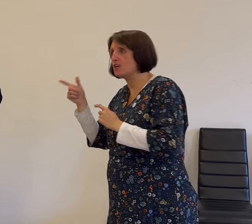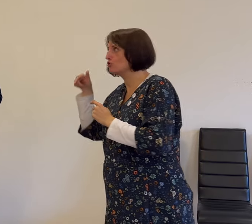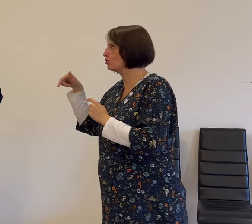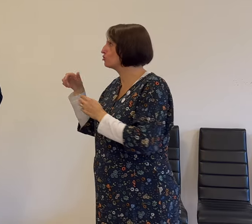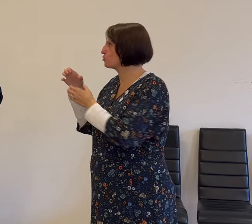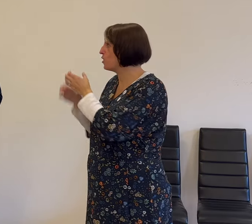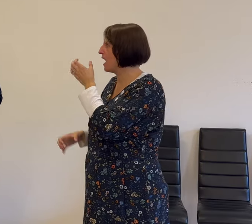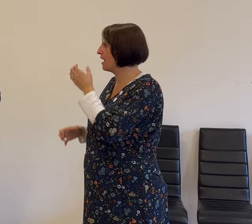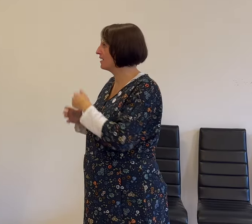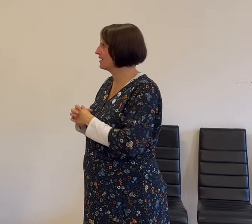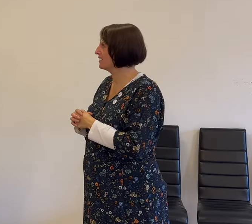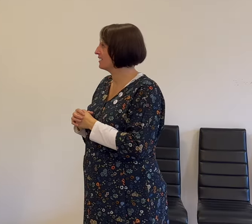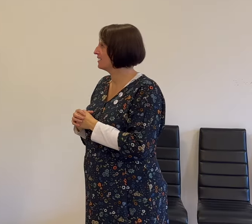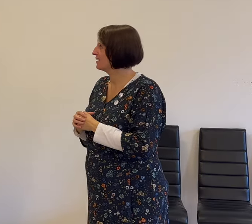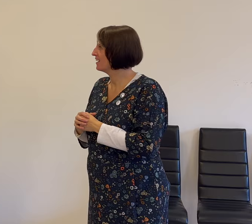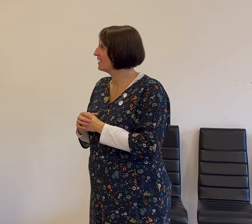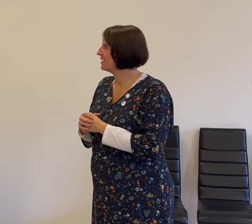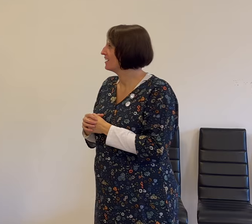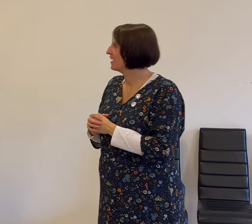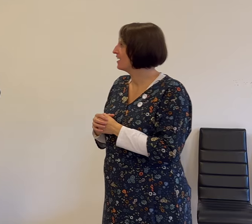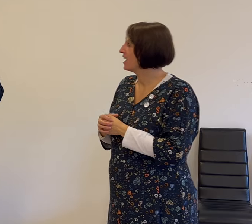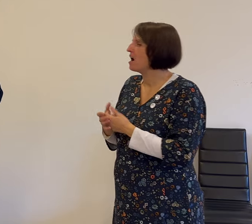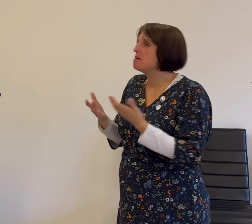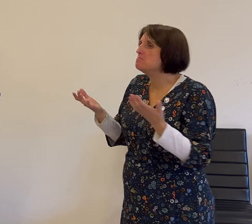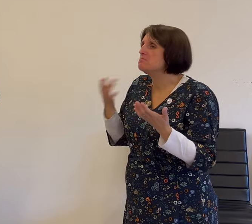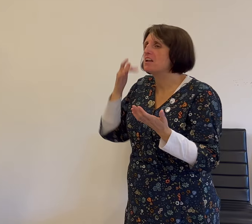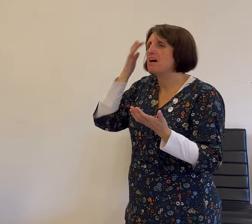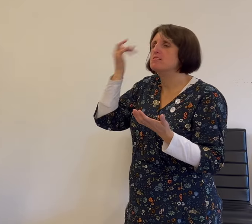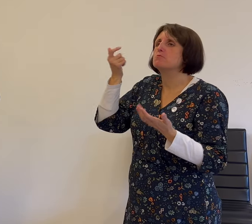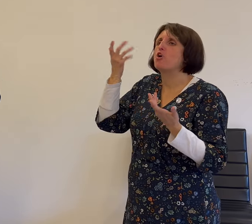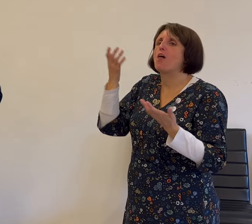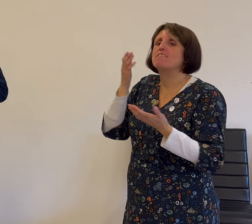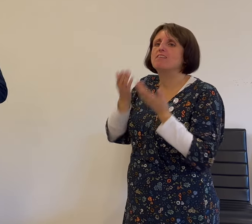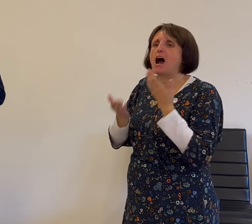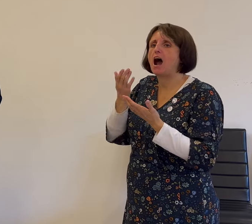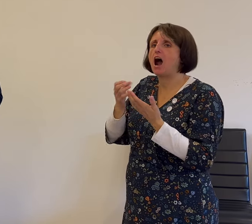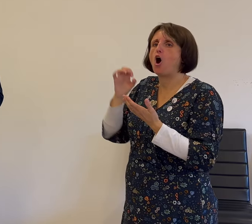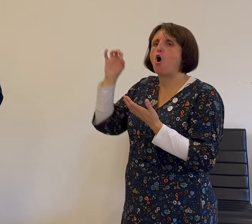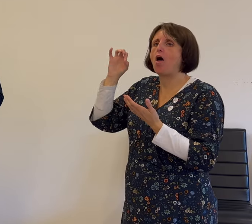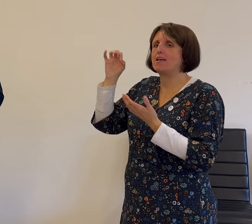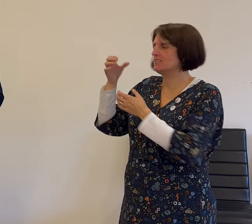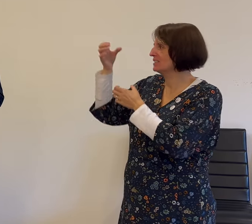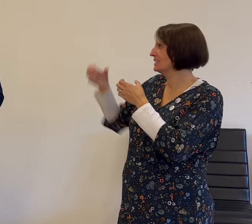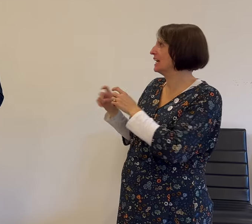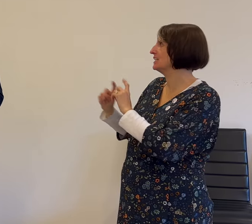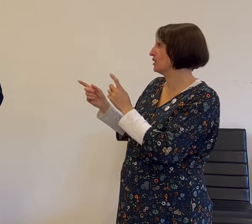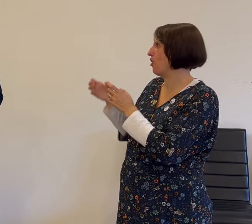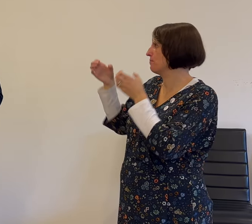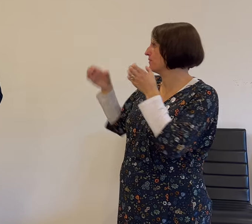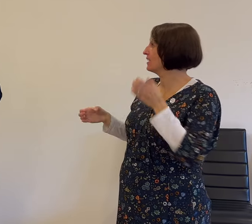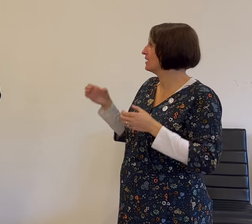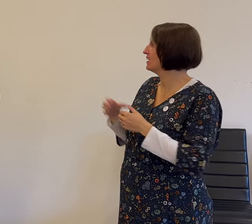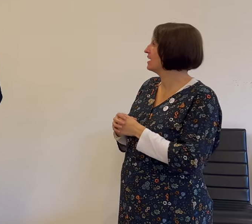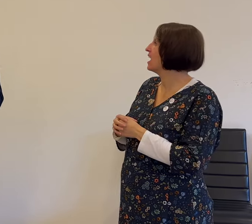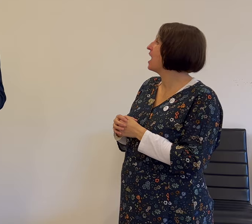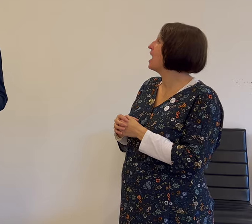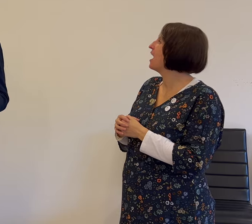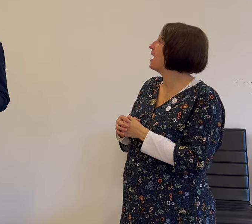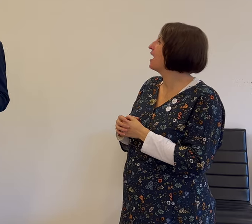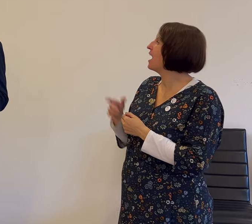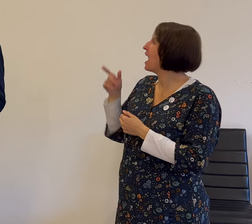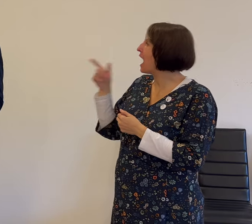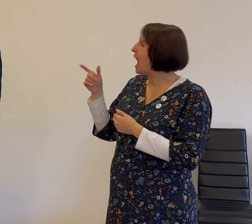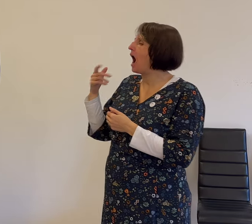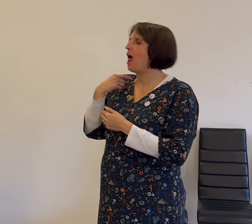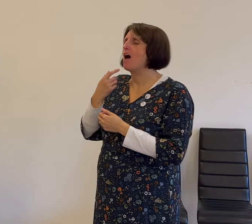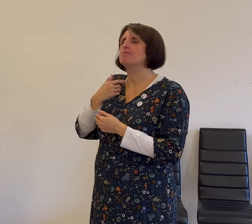neviděli, neví, kolik váží kolejnice, neví, co to je, se těžko představuje, že jo? A všimněte si, každá ta doba má